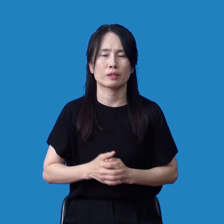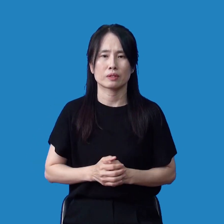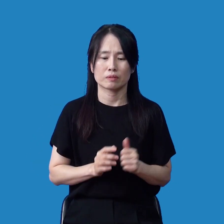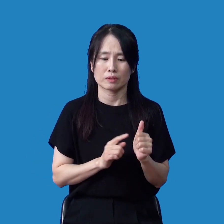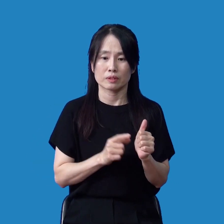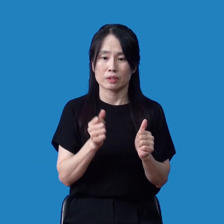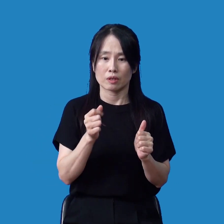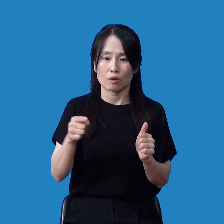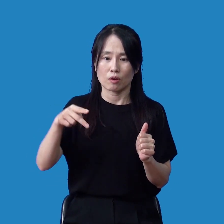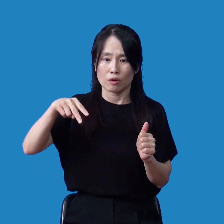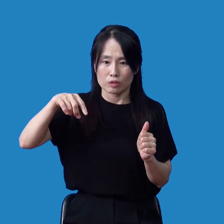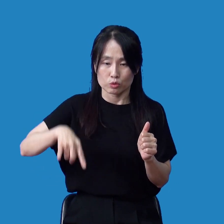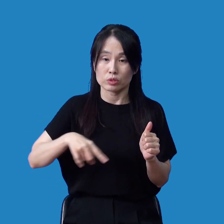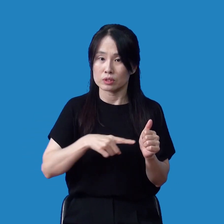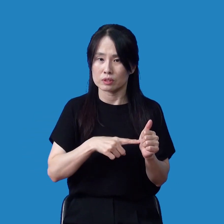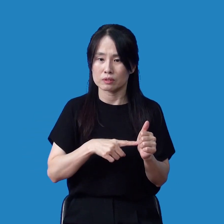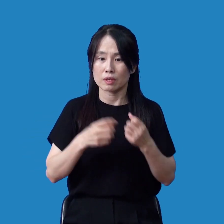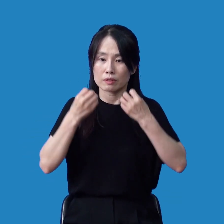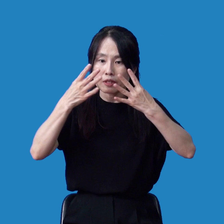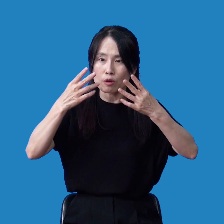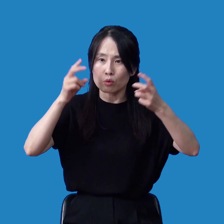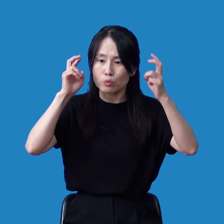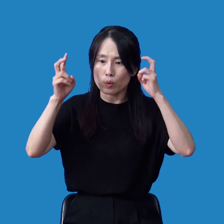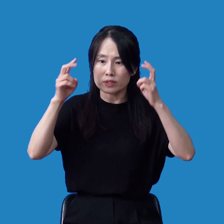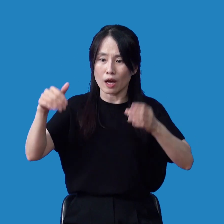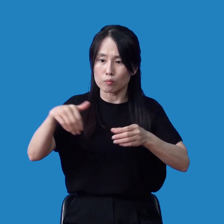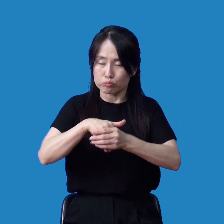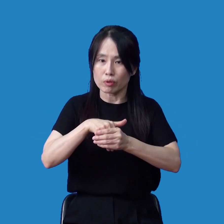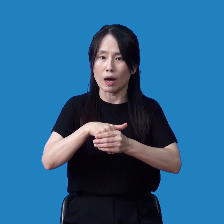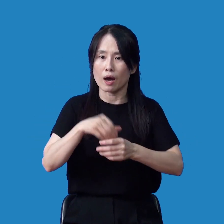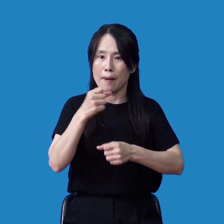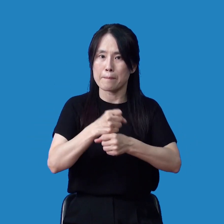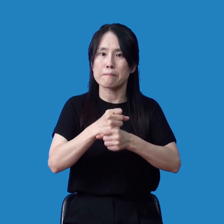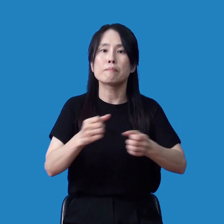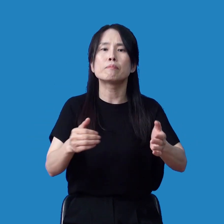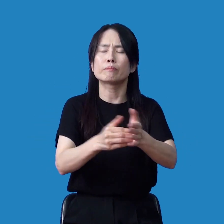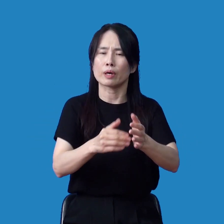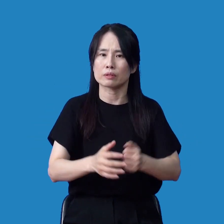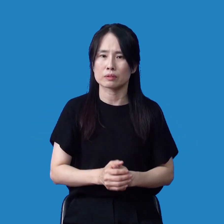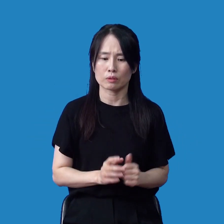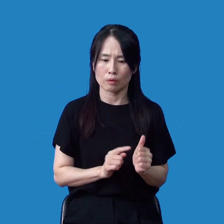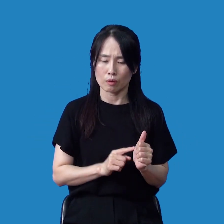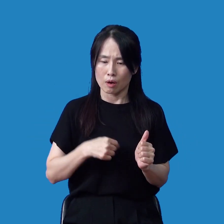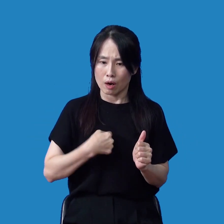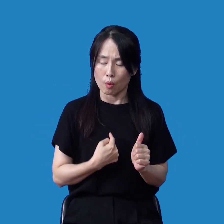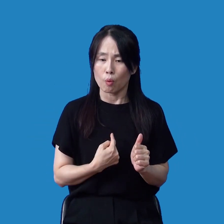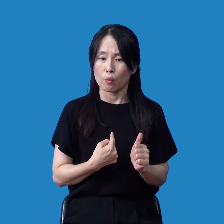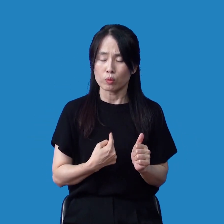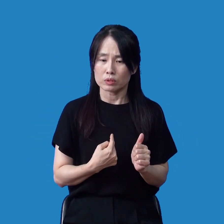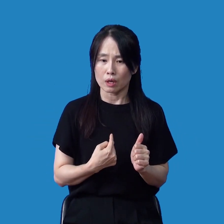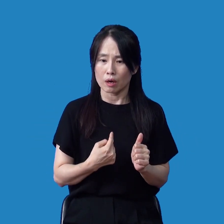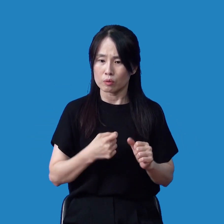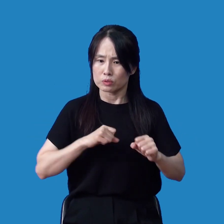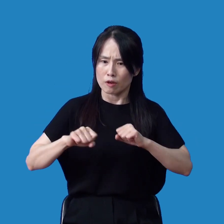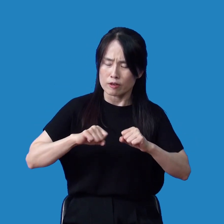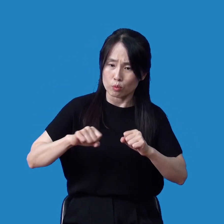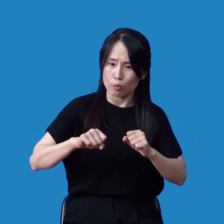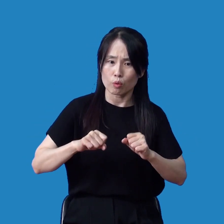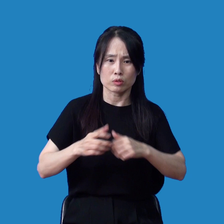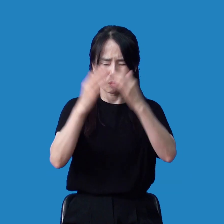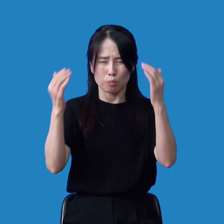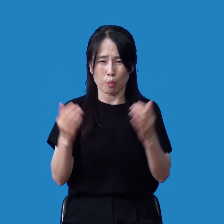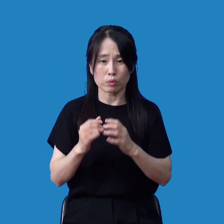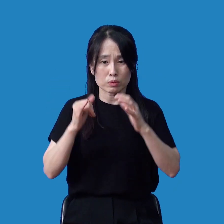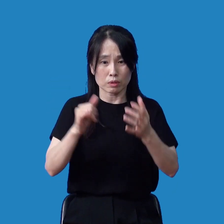허쉬는 새로운 기업 문화를 만들어간 것입니다. 그 사람 한 사람이 그렇게 한다고 해서 온 세상이 뭐 바뀌고 그런